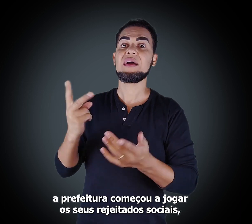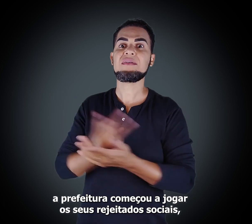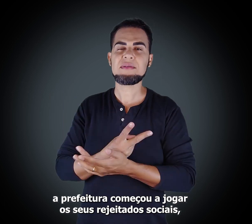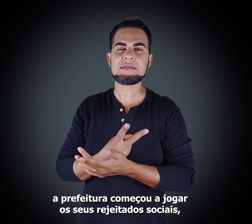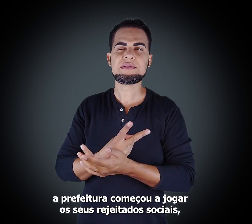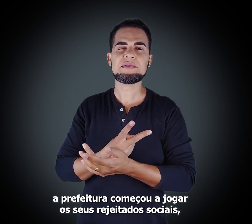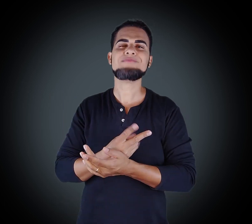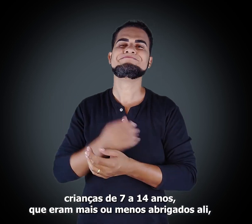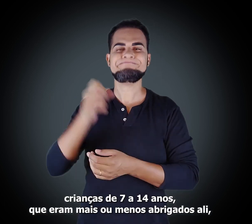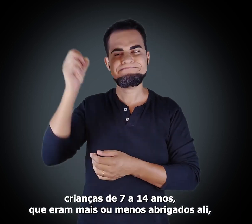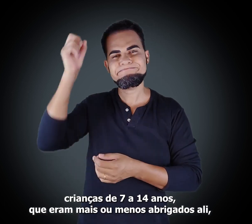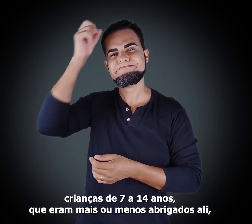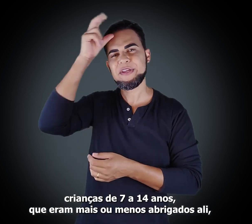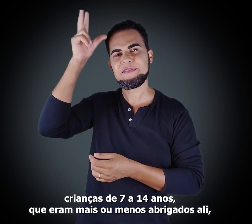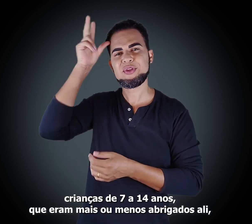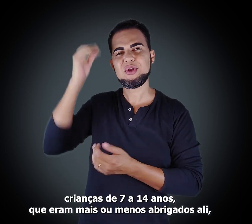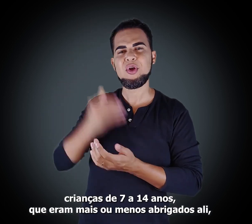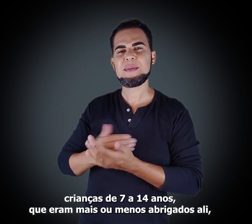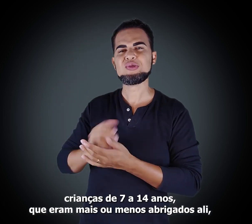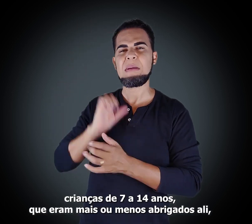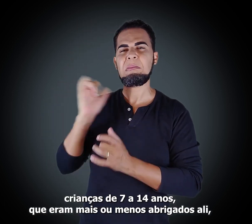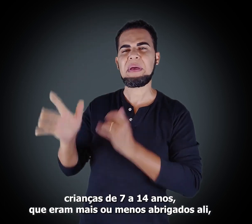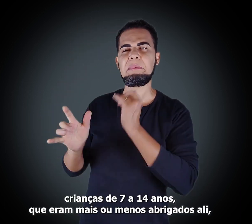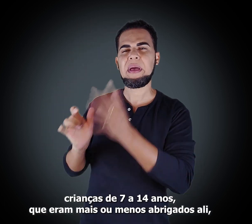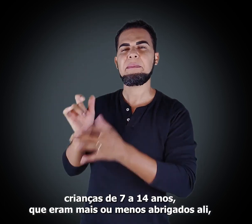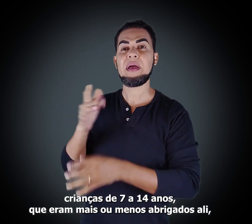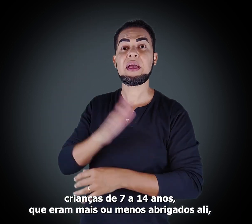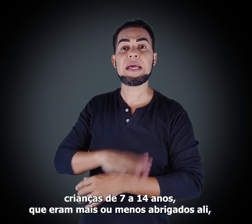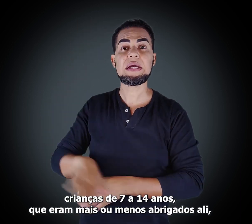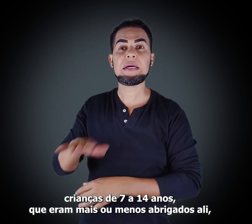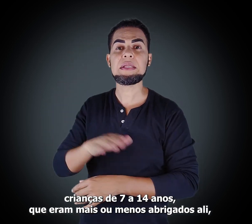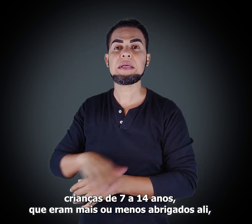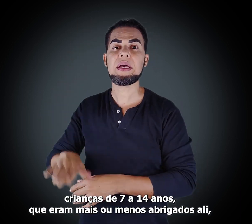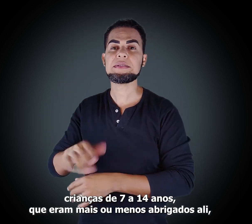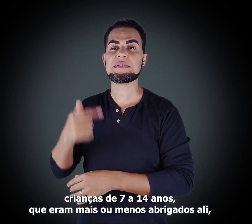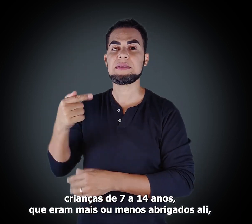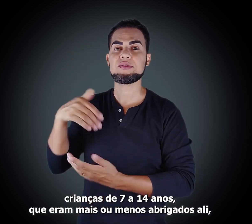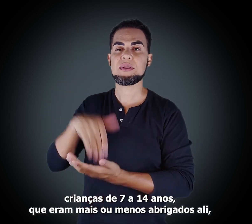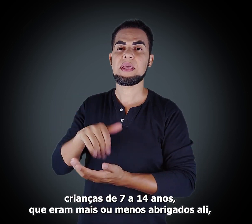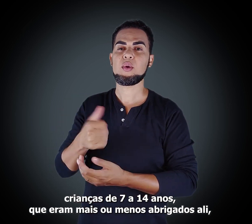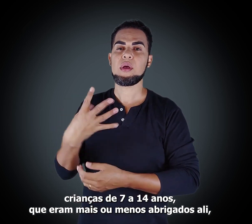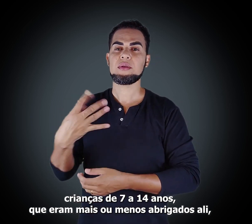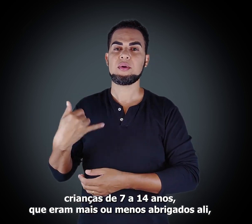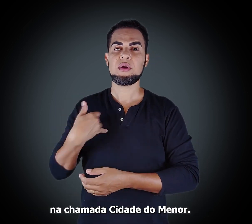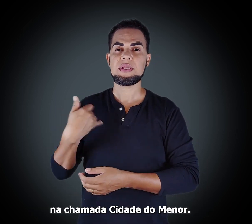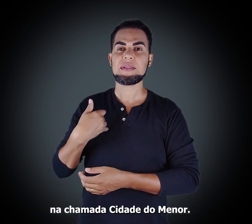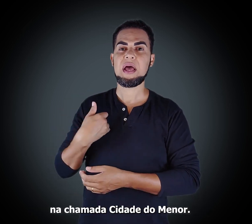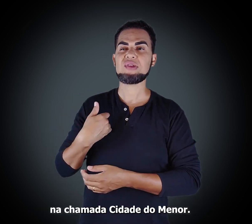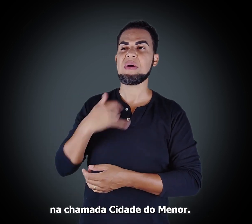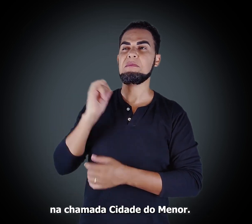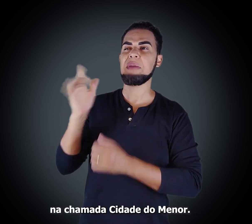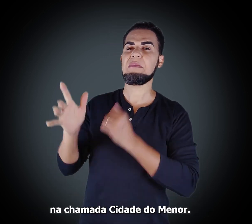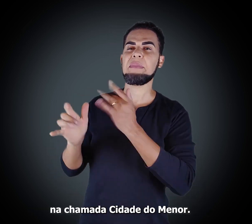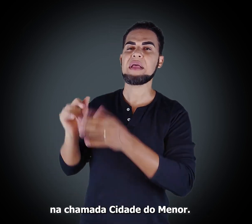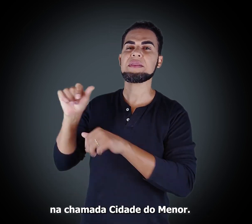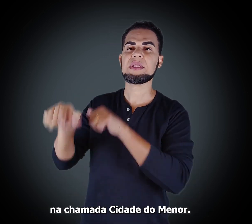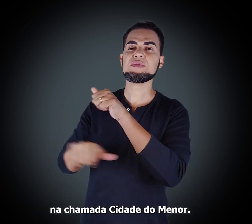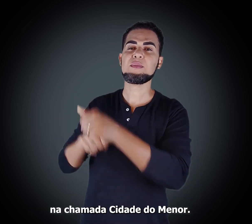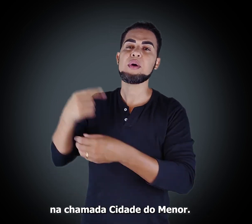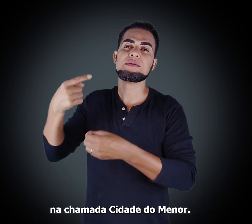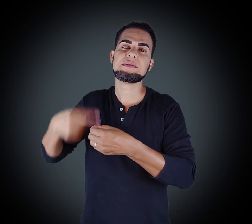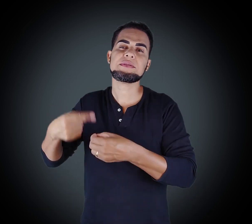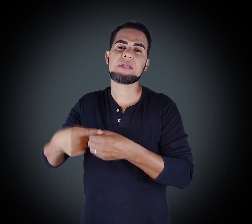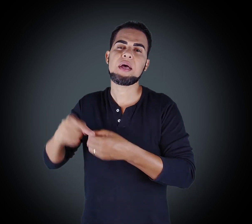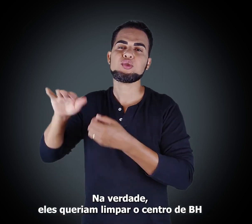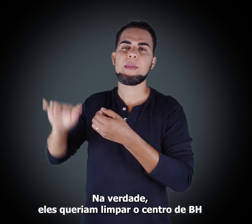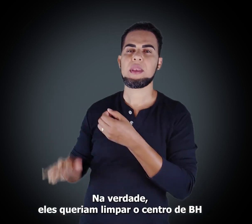rejeitados sociais. Crianças de 7 a 14 anos que eram mais ou menos abrigados ali, na chamada Cidade do